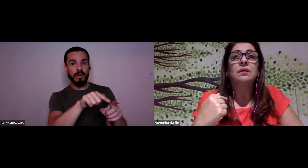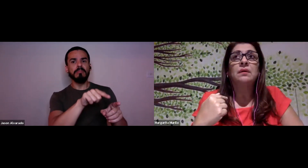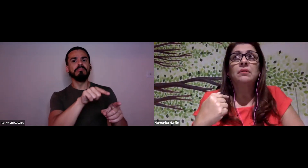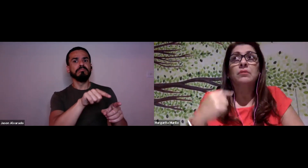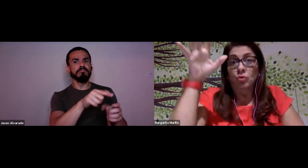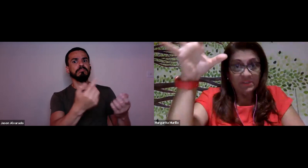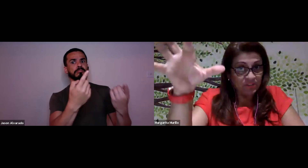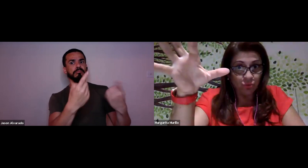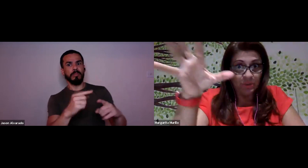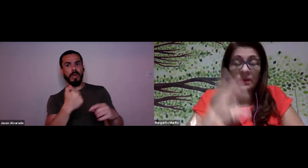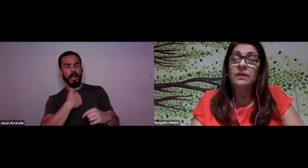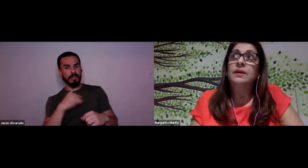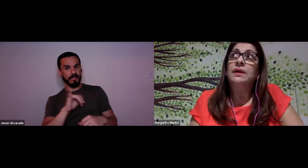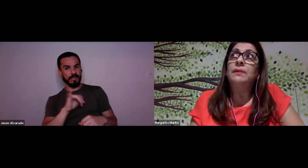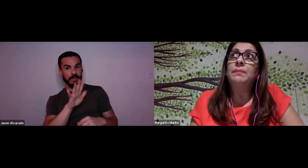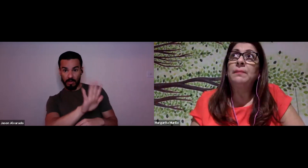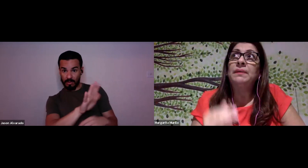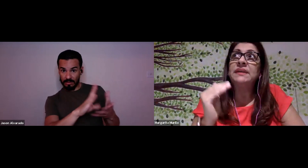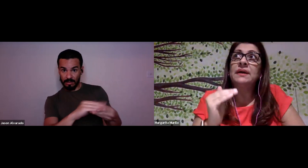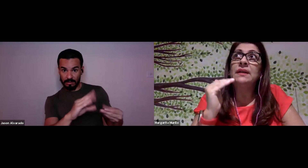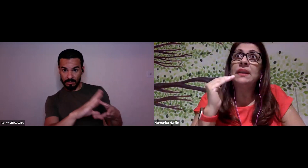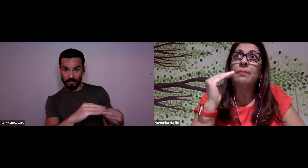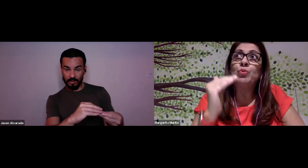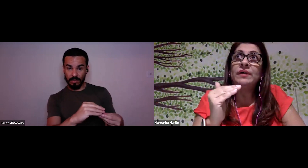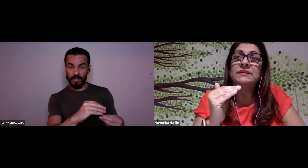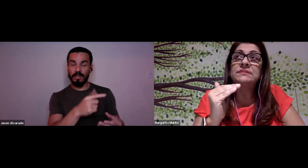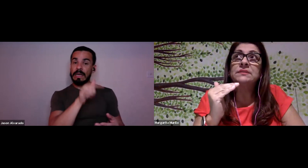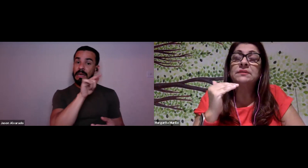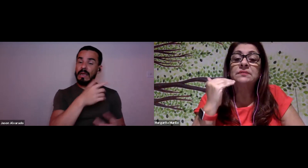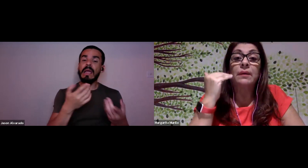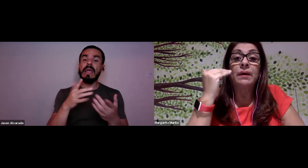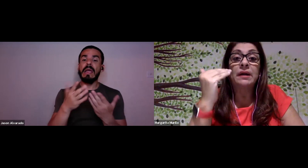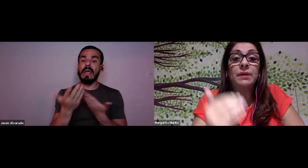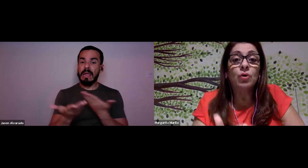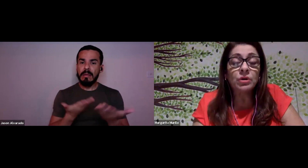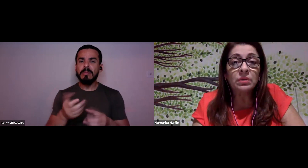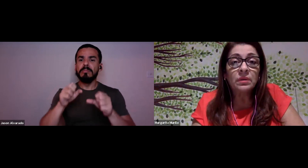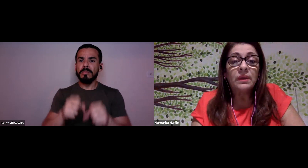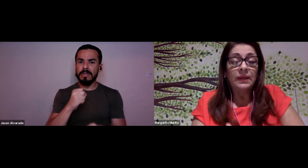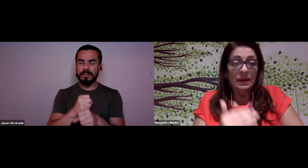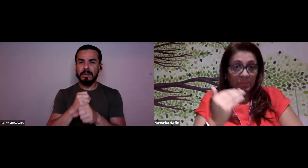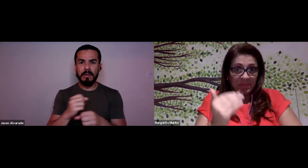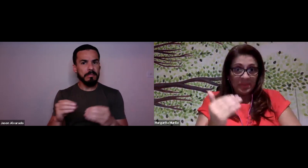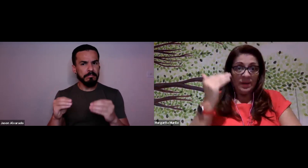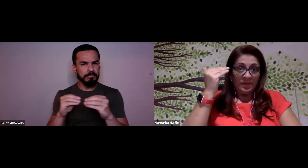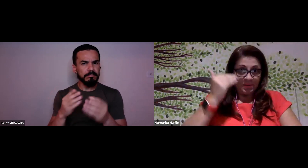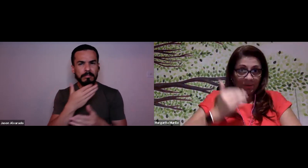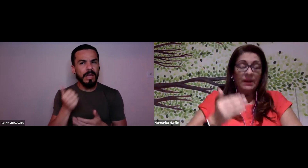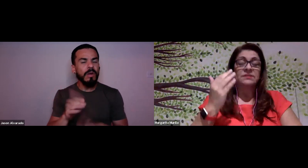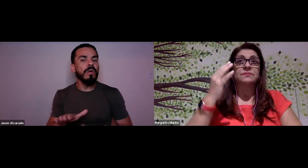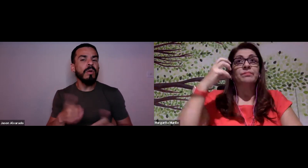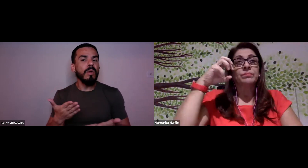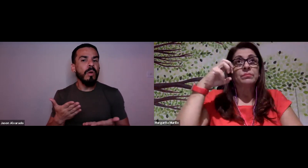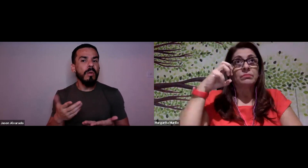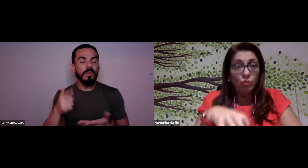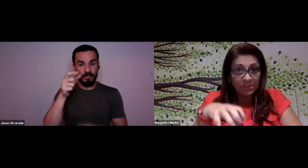a mí con esa historia la empatía la puedes trabajar mejor en la medida en que